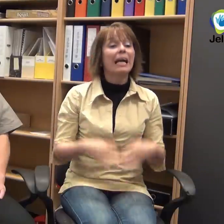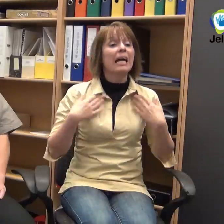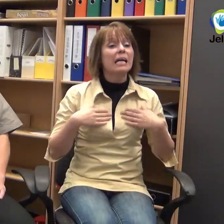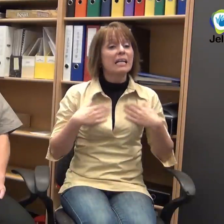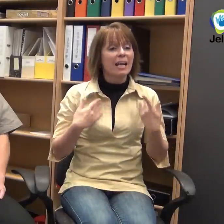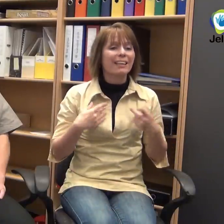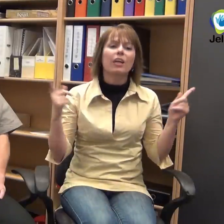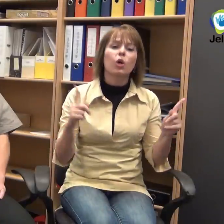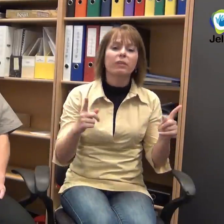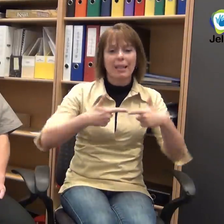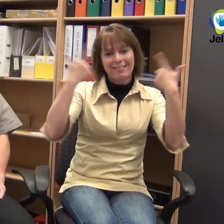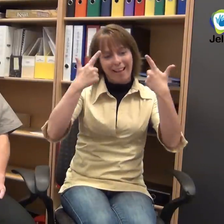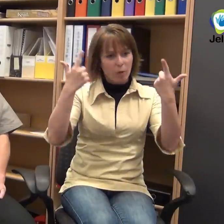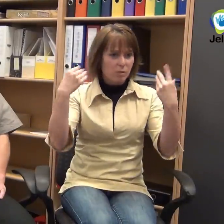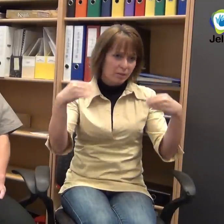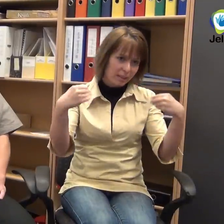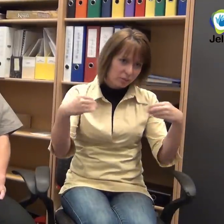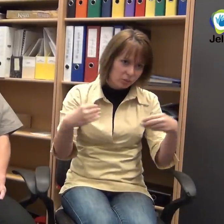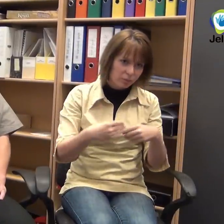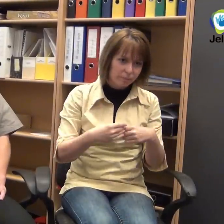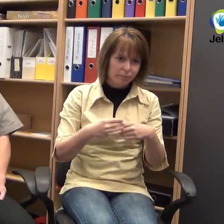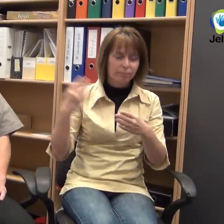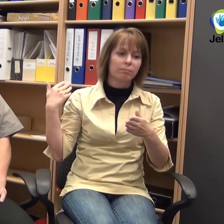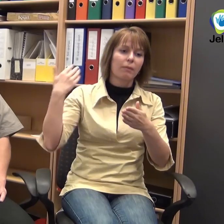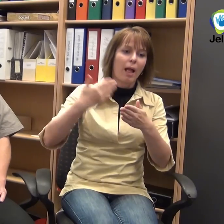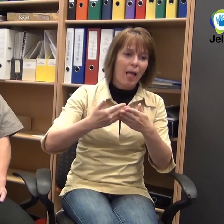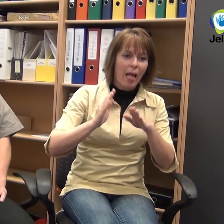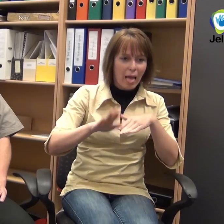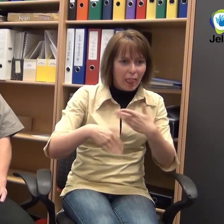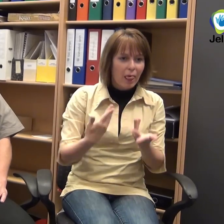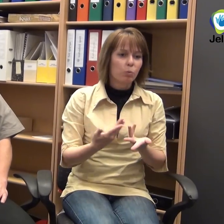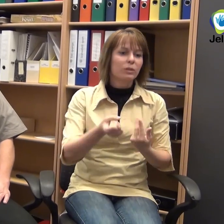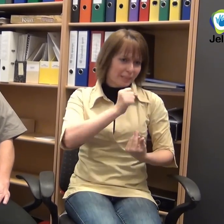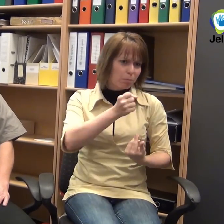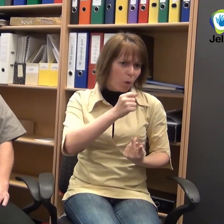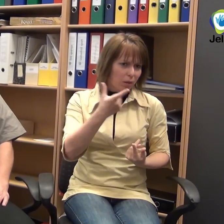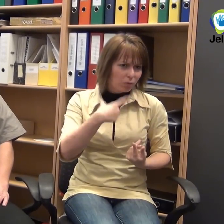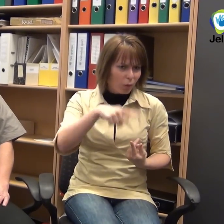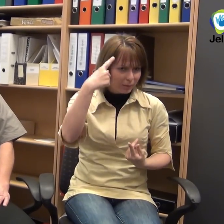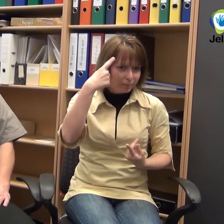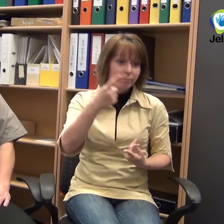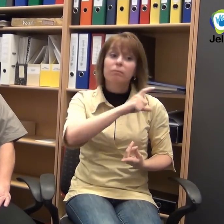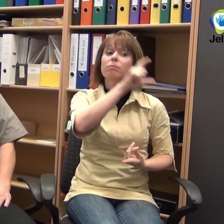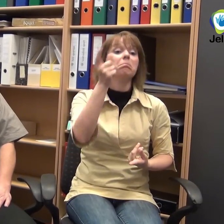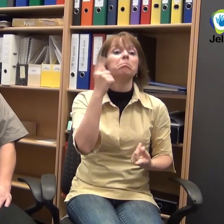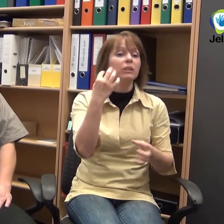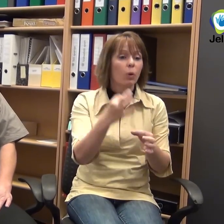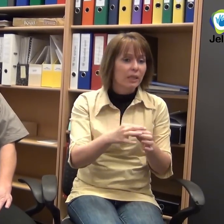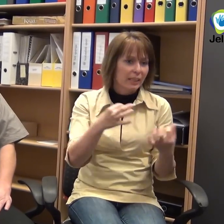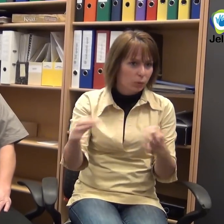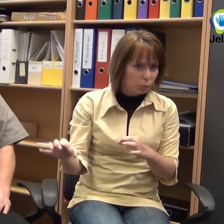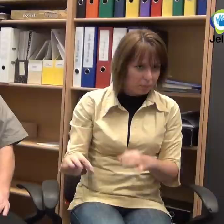Szeretnék egy rövid tájékoztatót az elmúlt report óta, mi történt ebben az